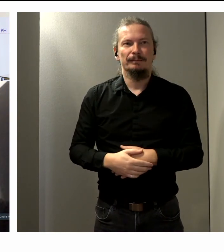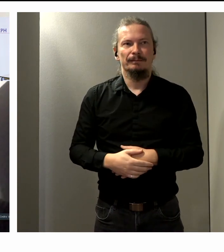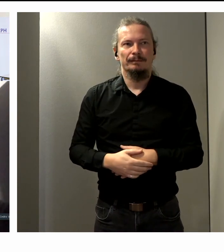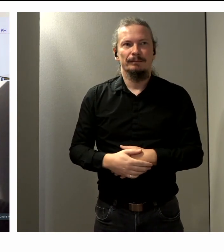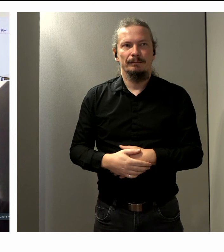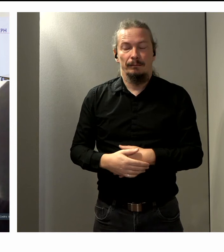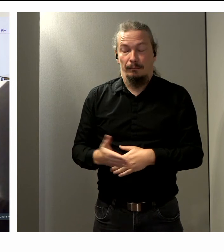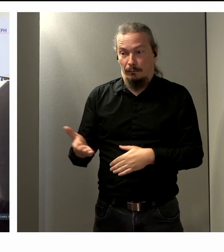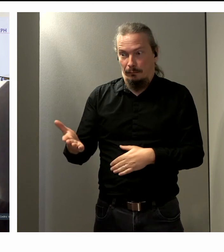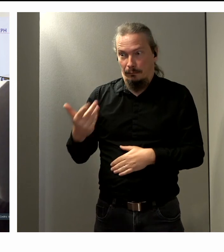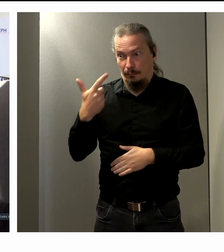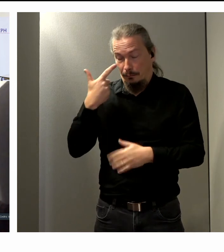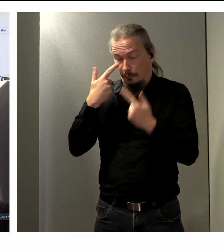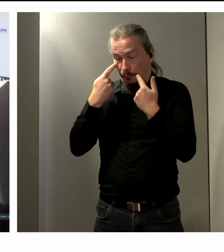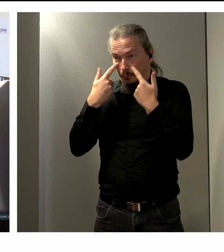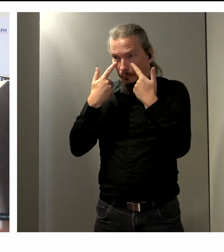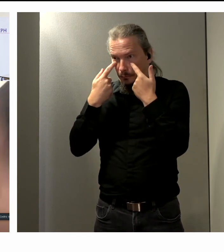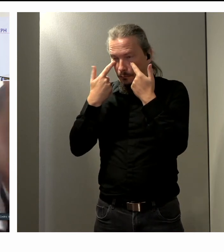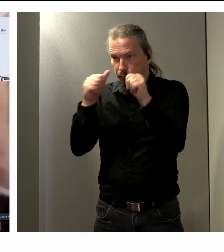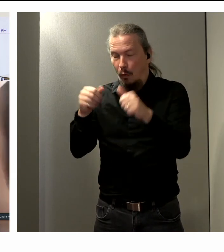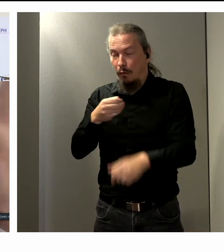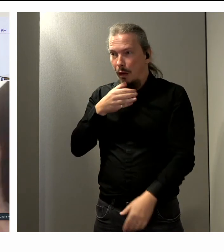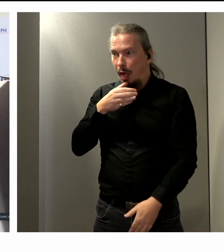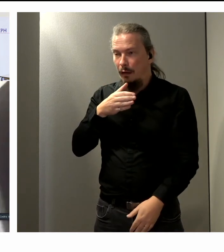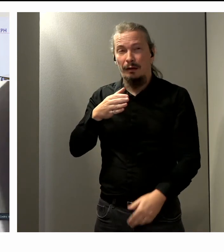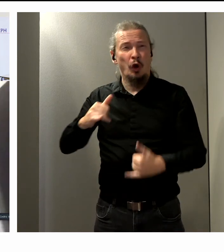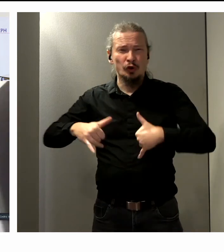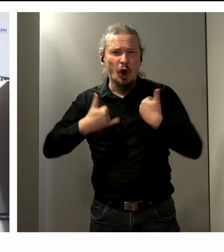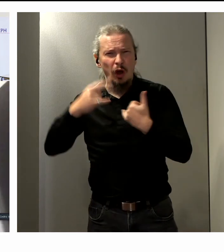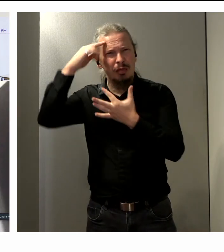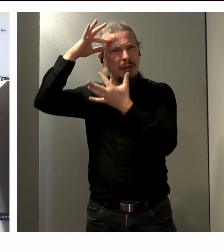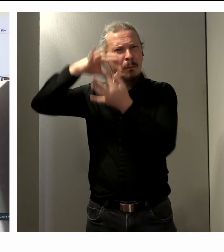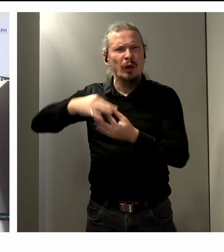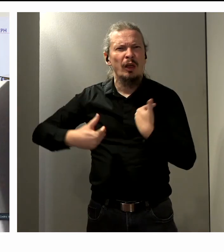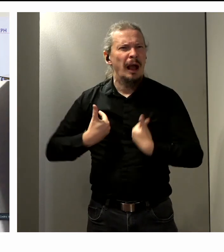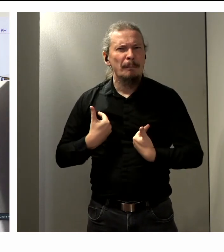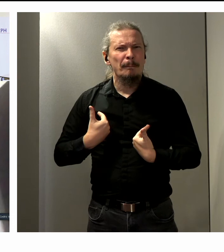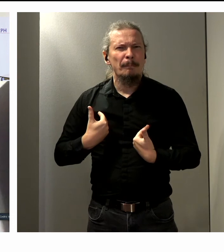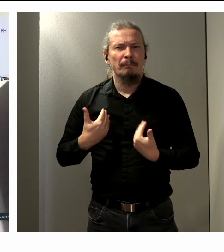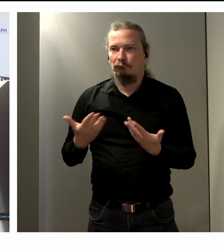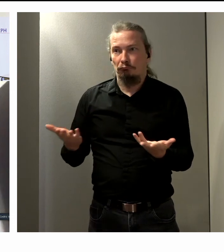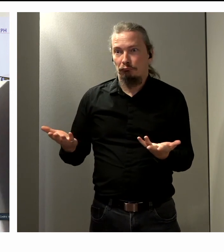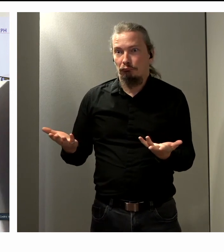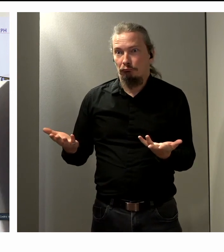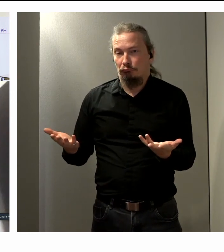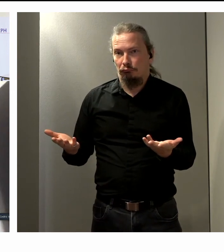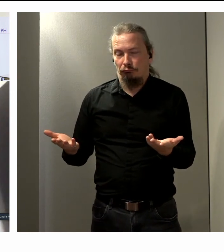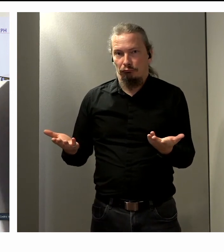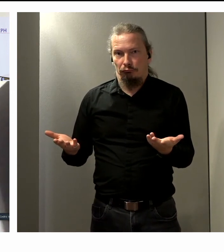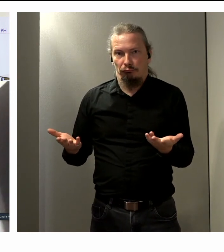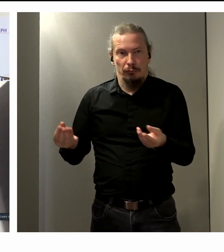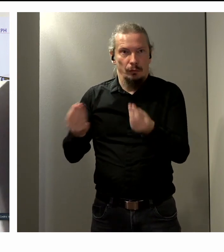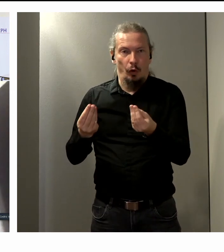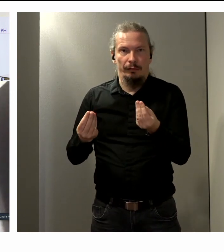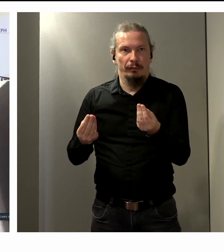voir à quel point ils étaient donc de jeunes polyhandicapés qui se retrouvaient en